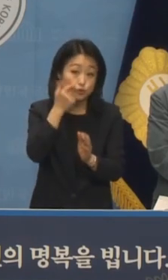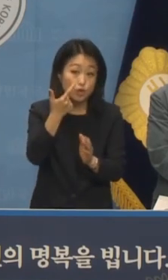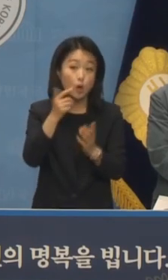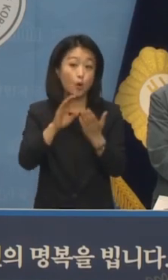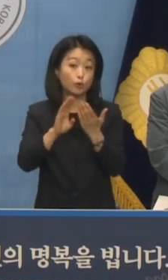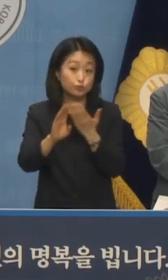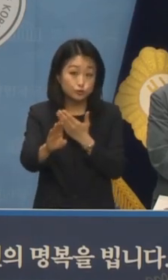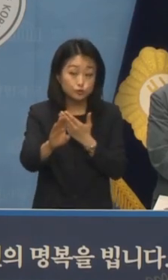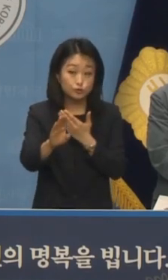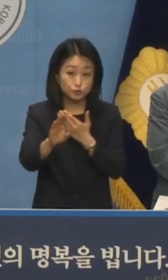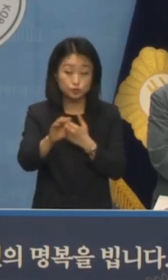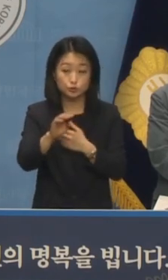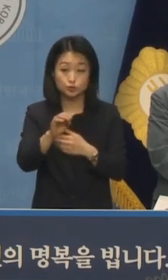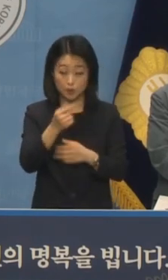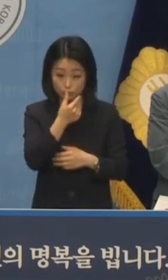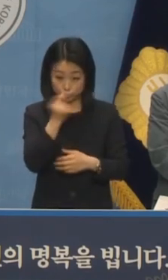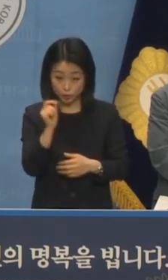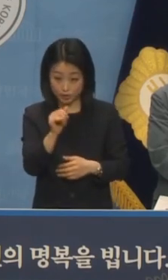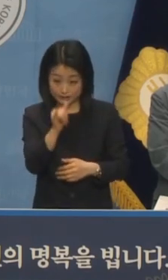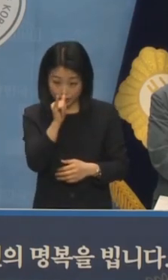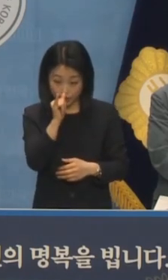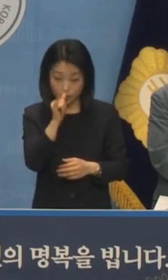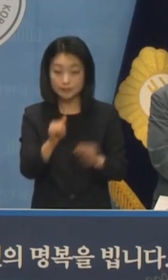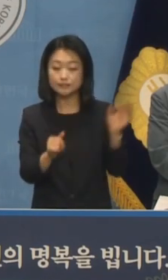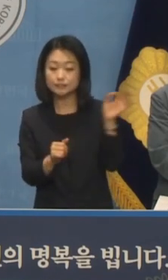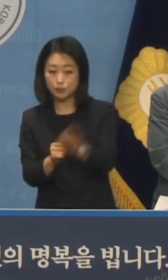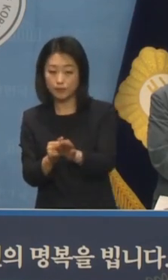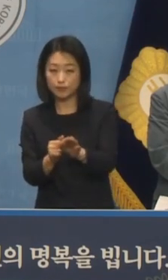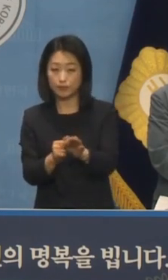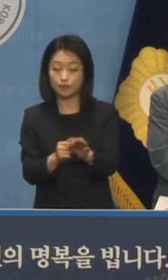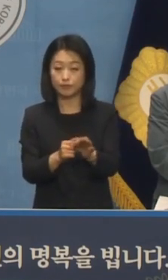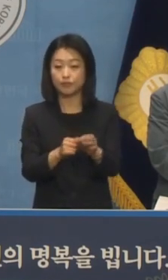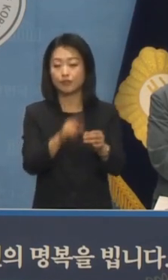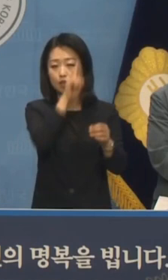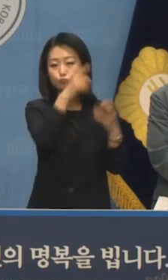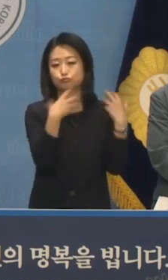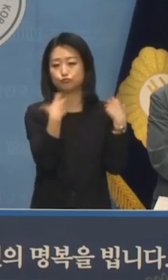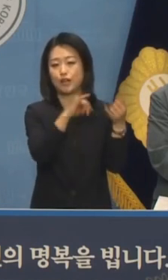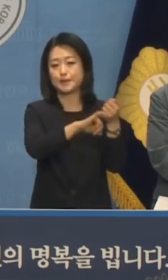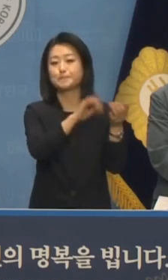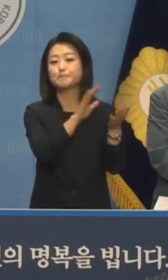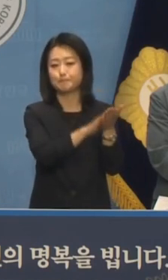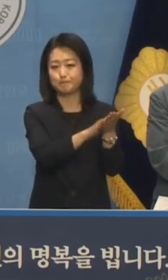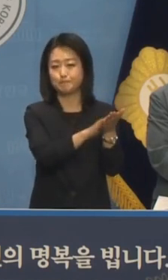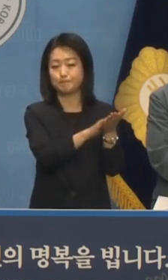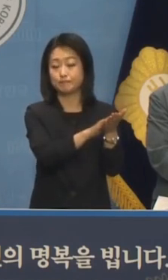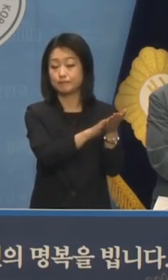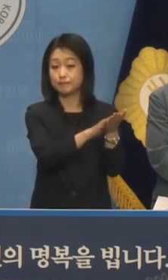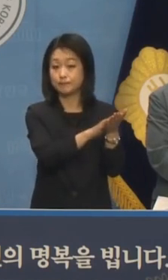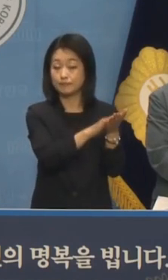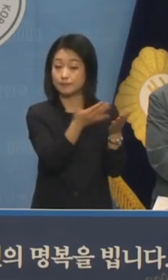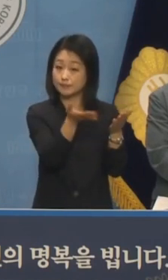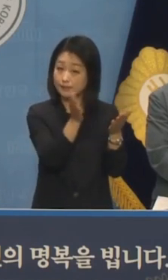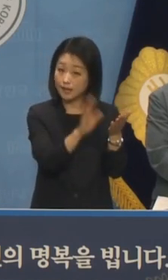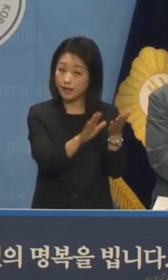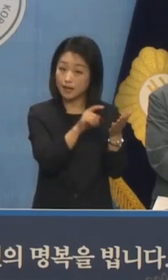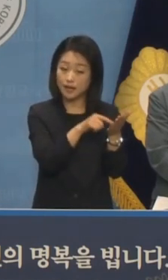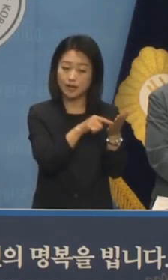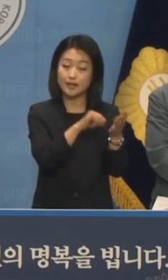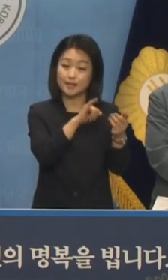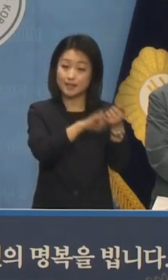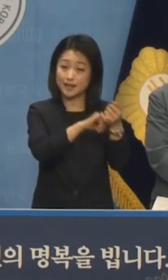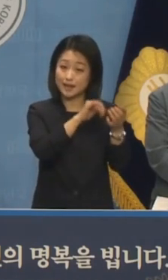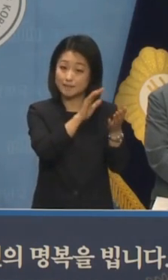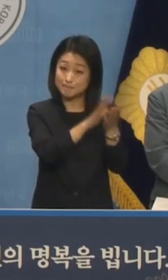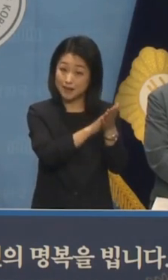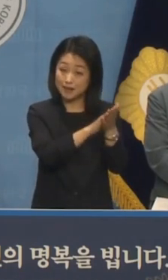후에 부족한 부분을 채워넣는 식으로 개정하겠다라고 정부가 약속을 했었습니다. 그러나 그 이후에 정부는 본인들의